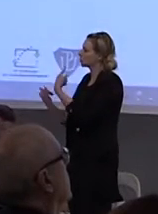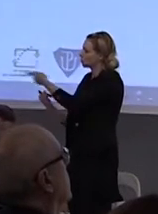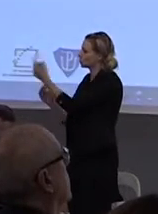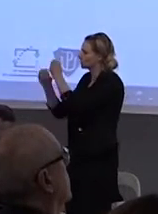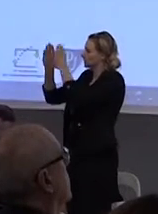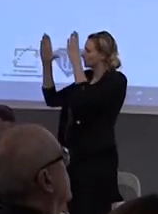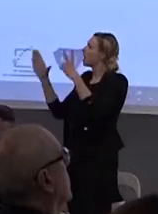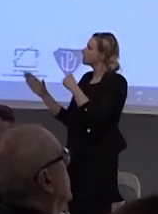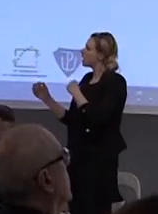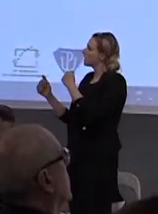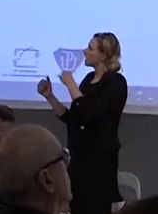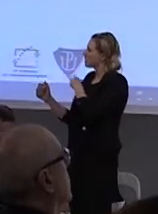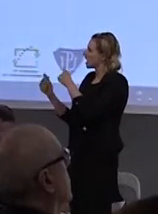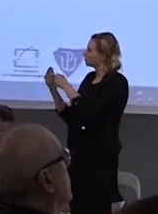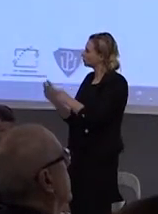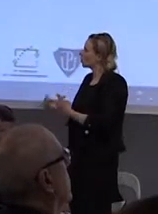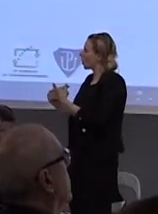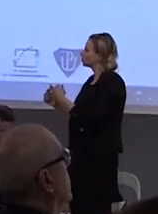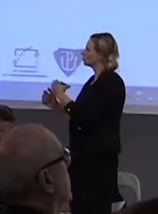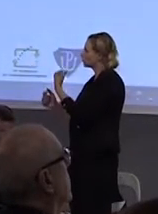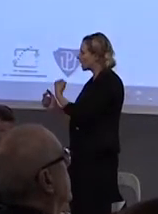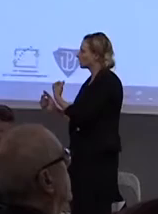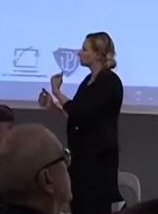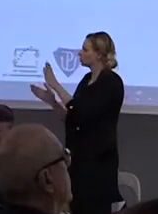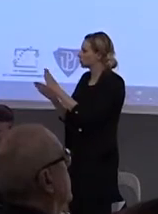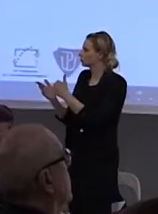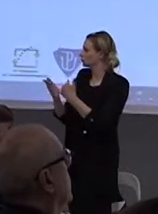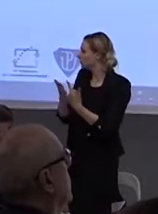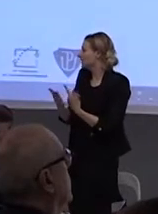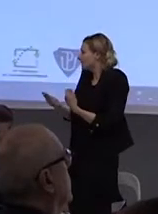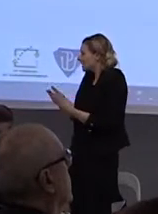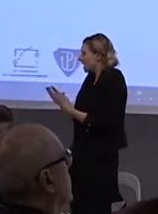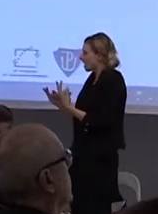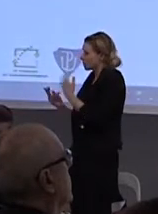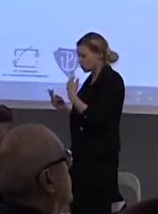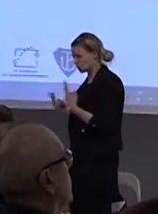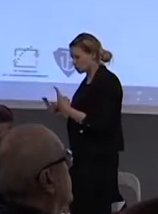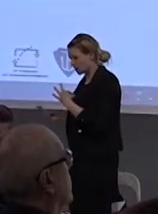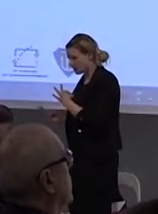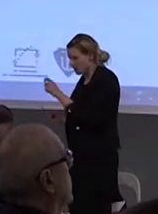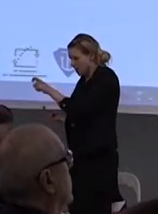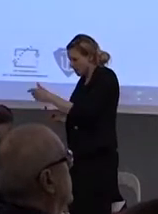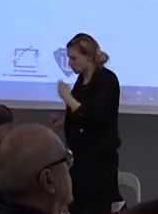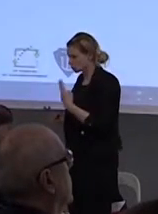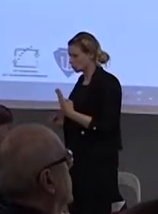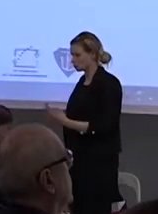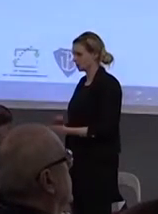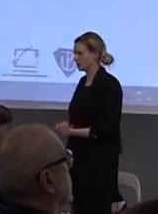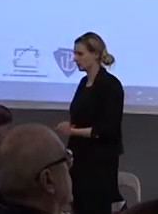So children in school learn more than the curriculum subjects. And they learn how to make and keep friendships that sometimes last a